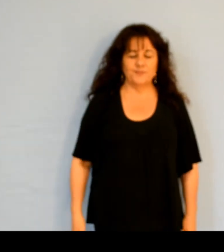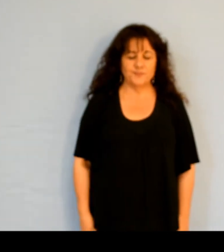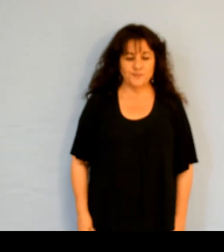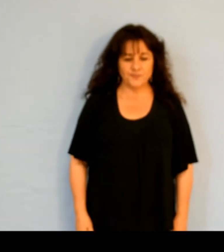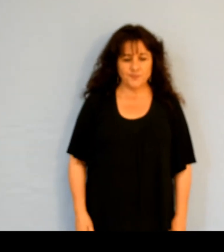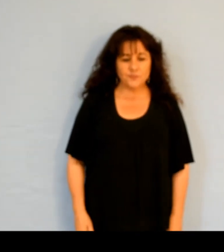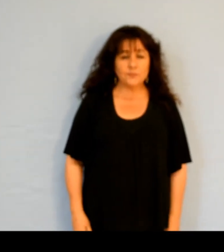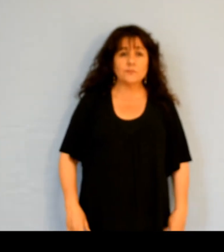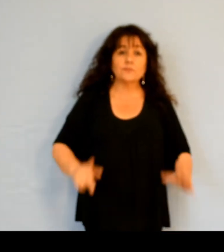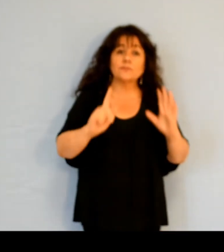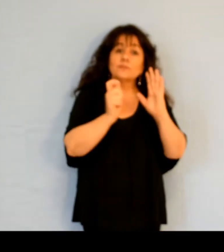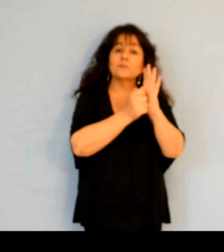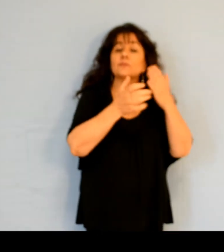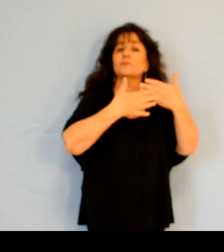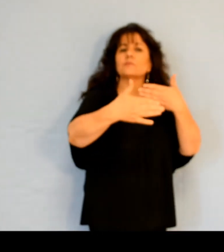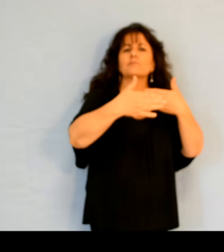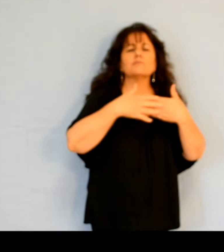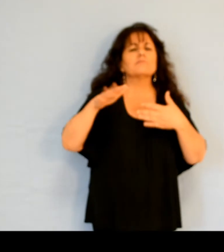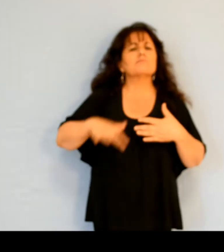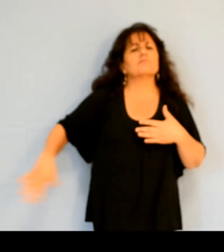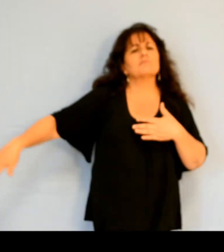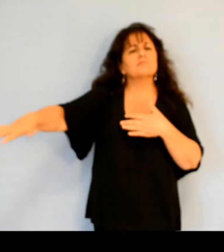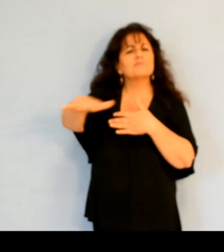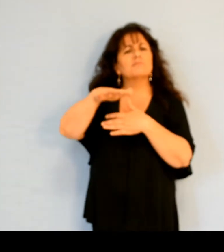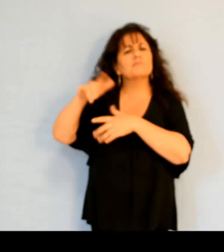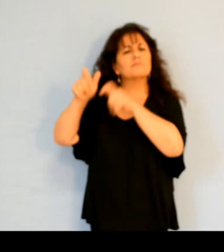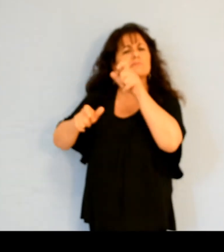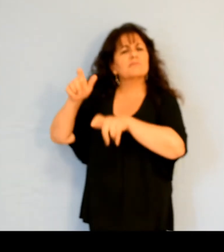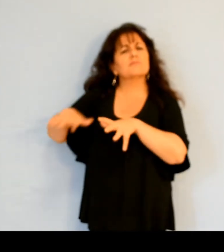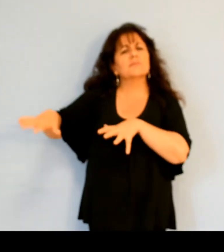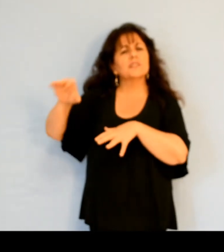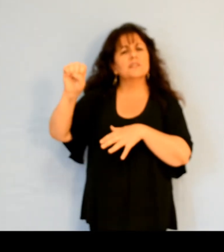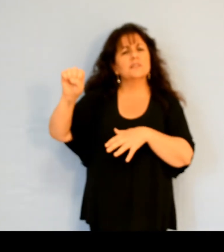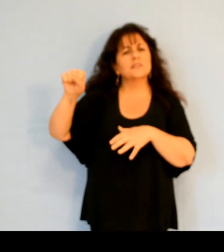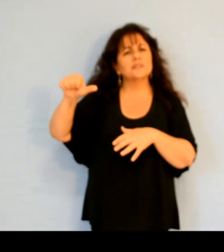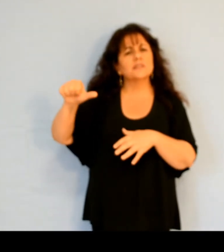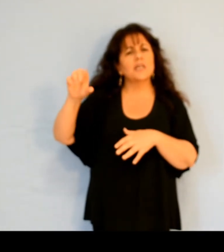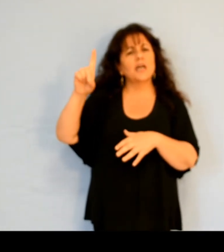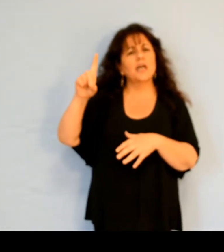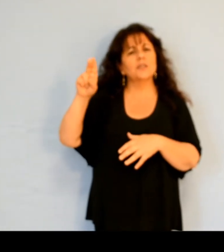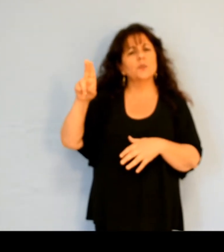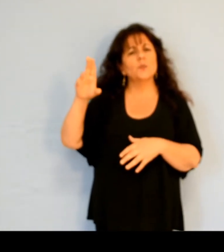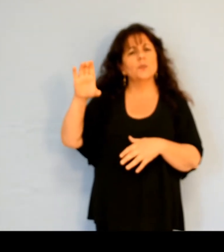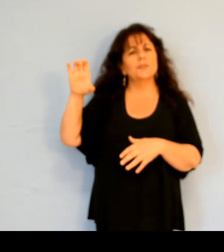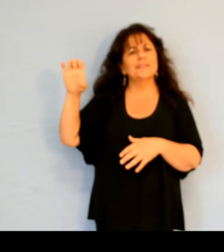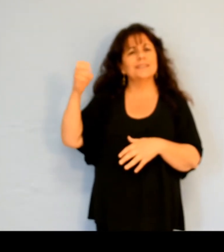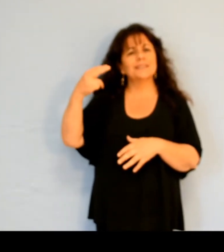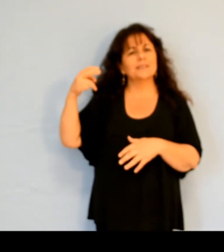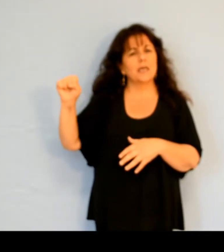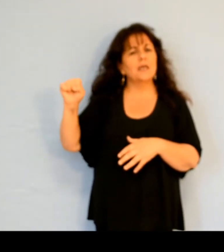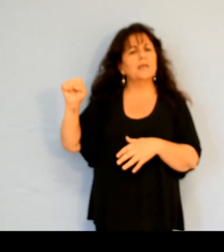En ce temps-là, quelques sadducéens, ceux qui soutiennent qu'il n'y a pas de